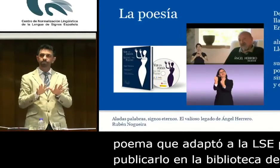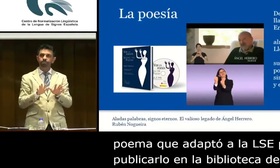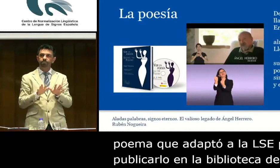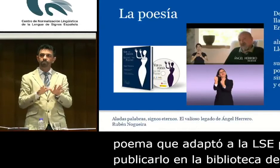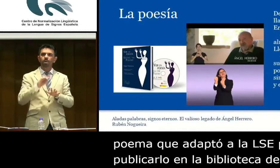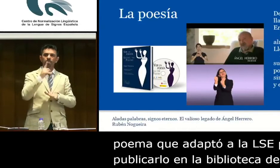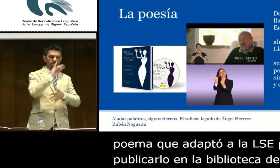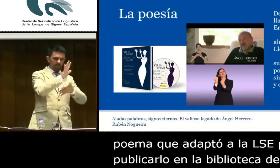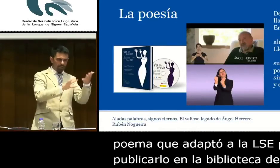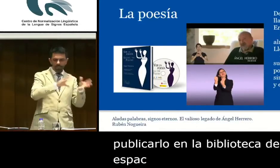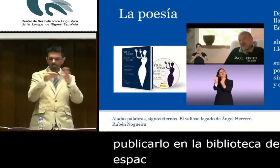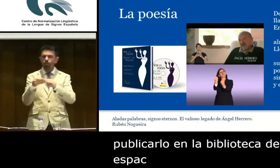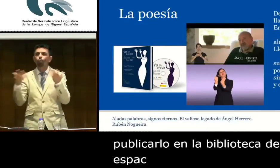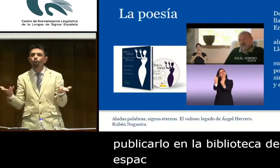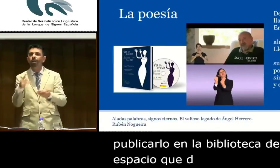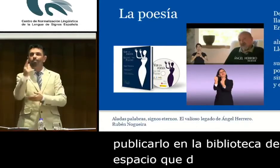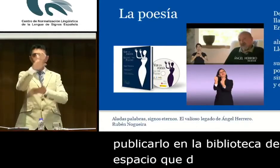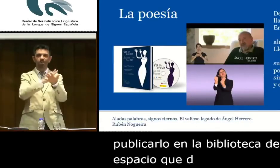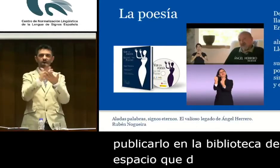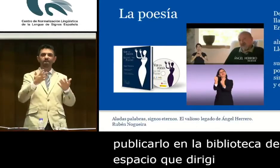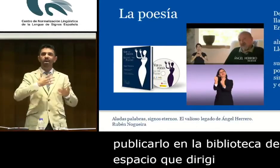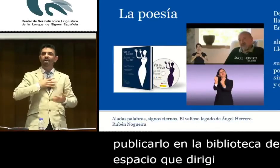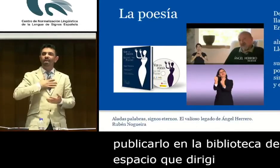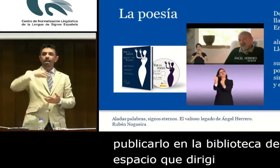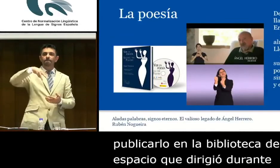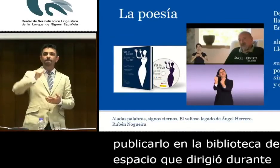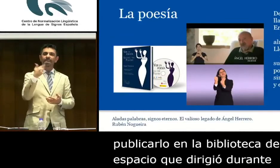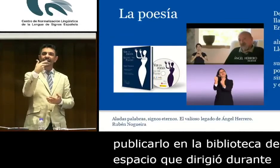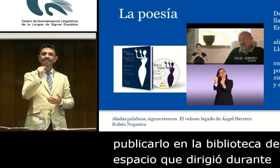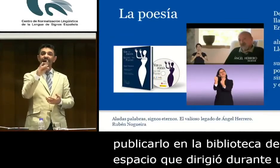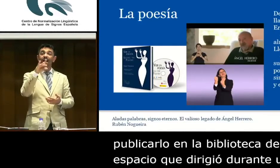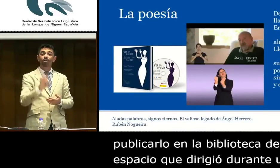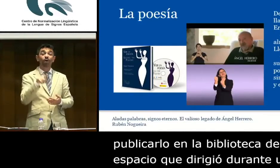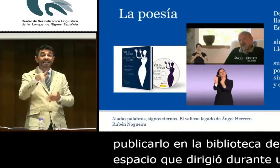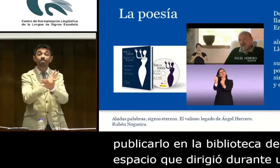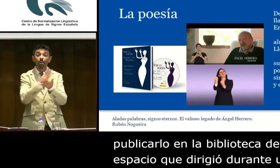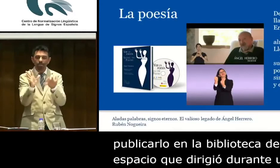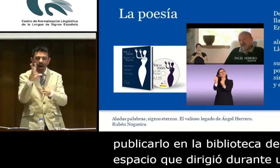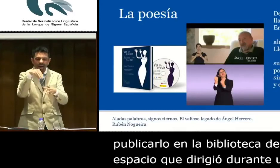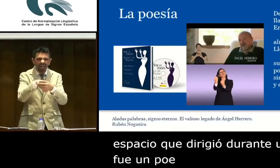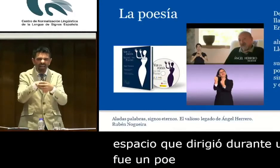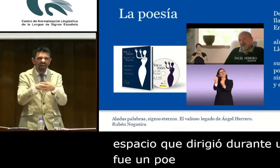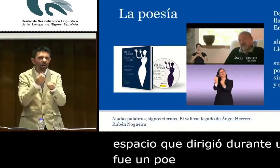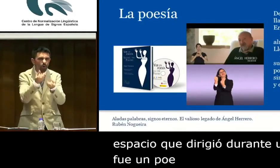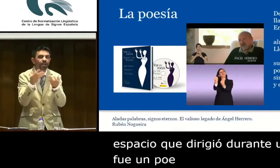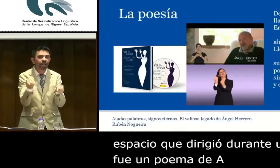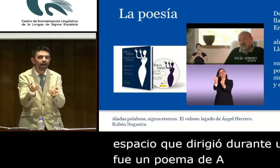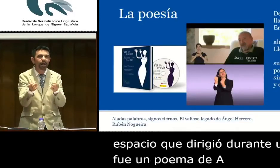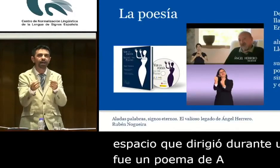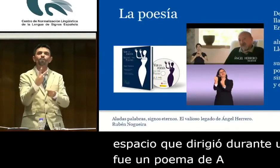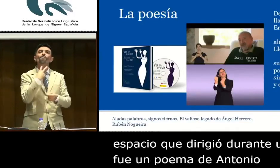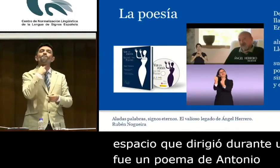fue un poema de Antonio Machado que habla precisamente de la voz como